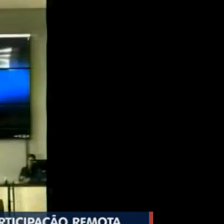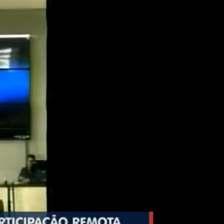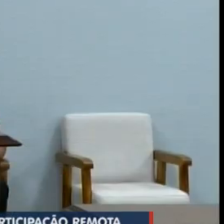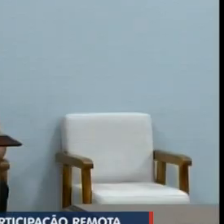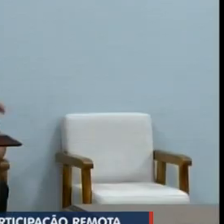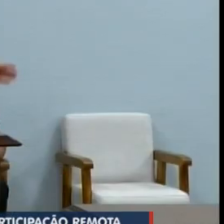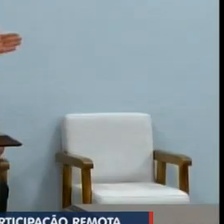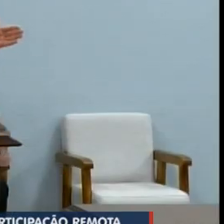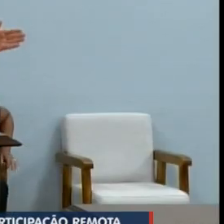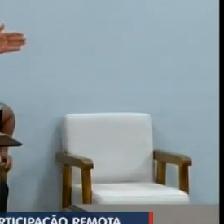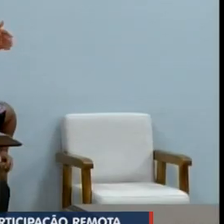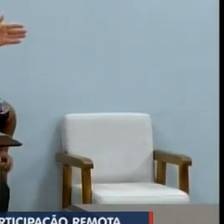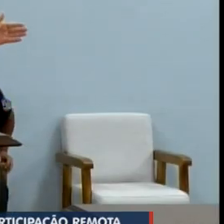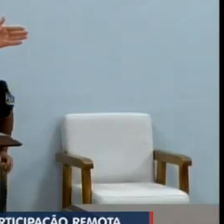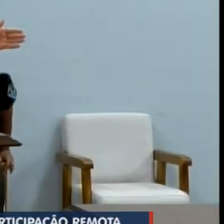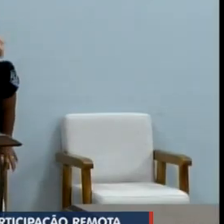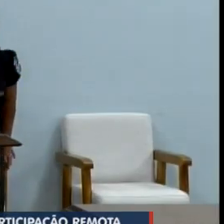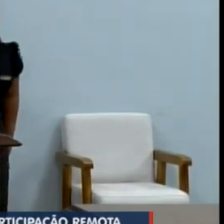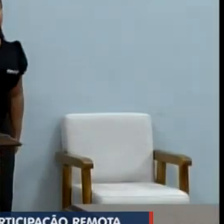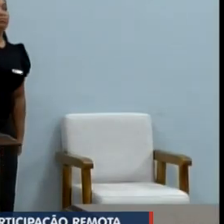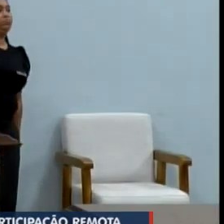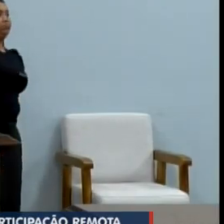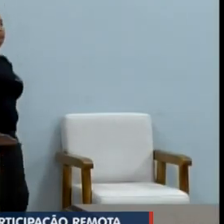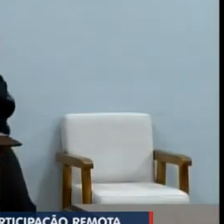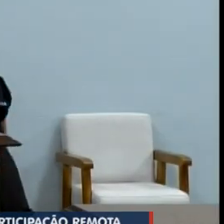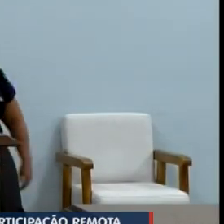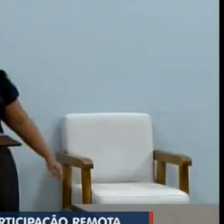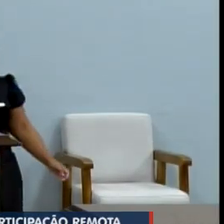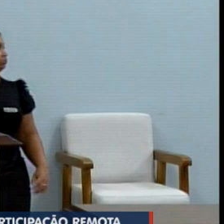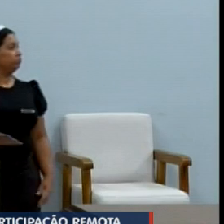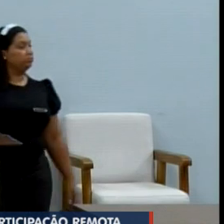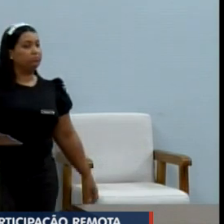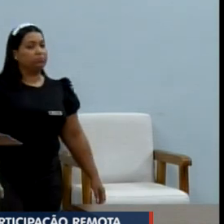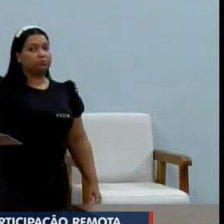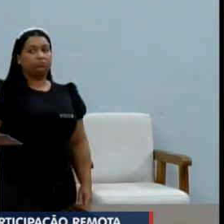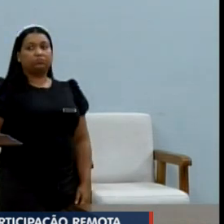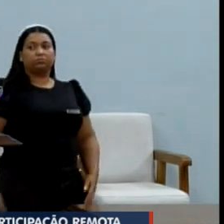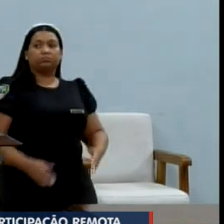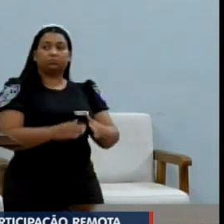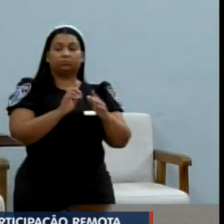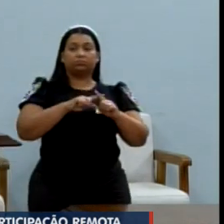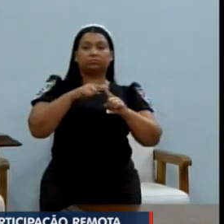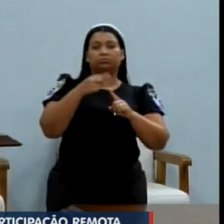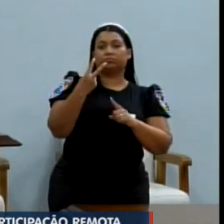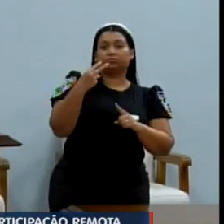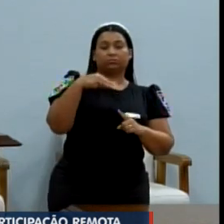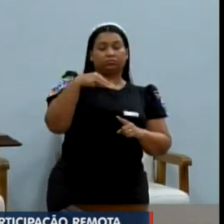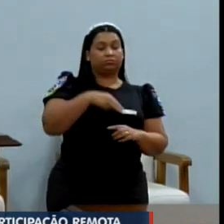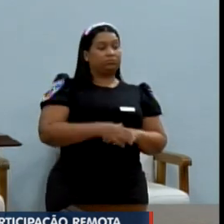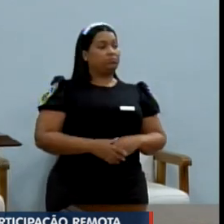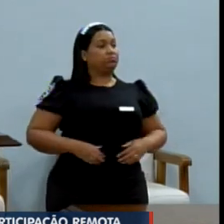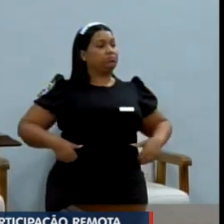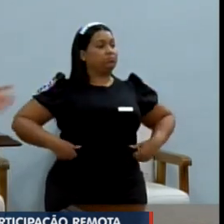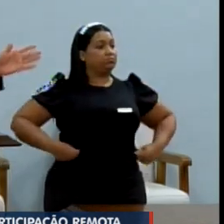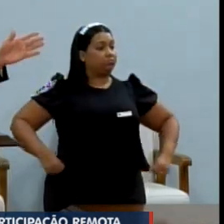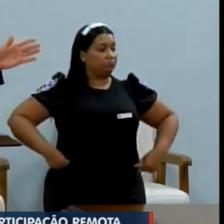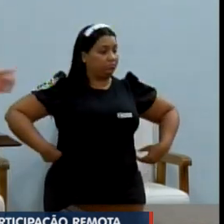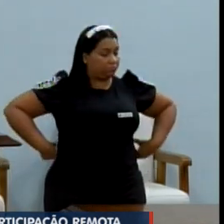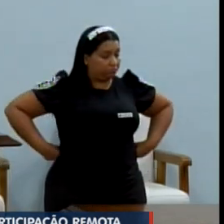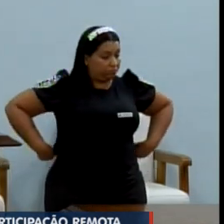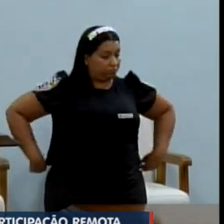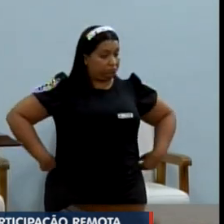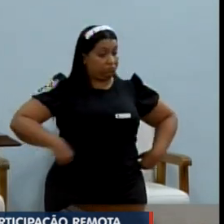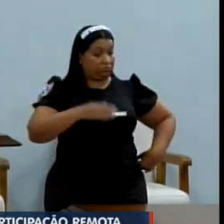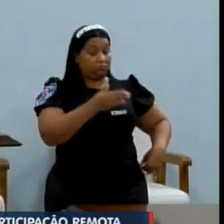trabalho já peço antecipadamente do minutos a mais senhor presidente bom eh esse é um homem